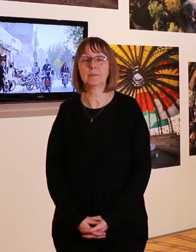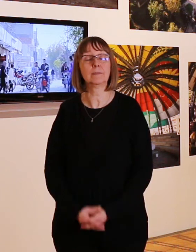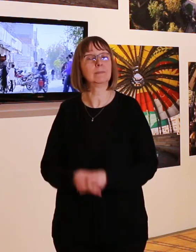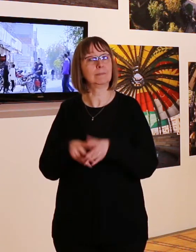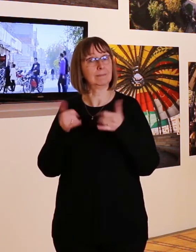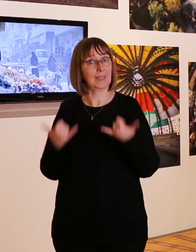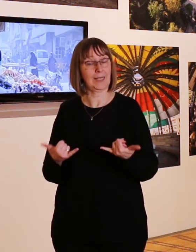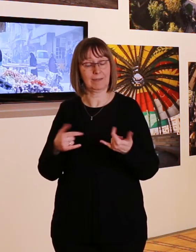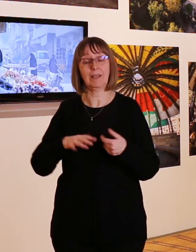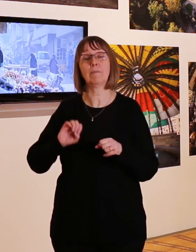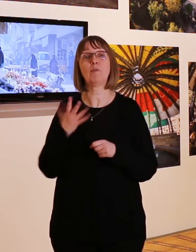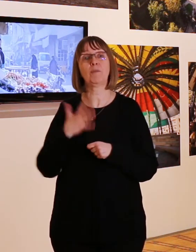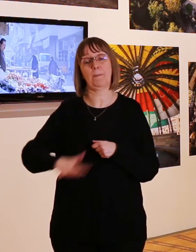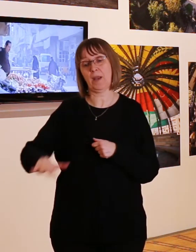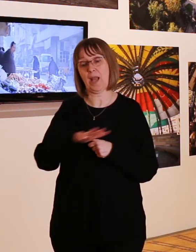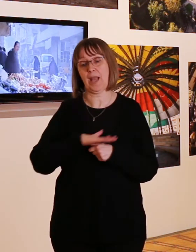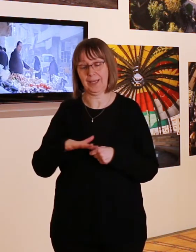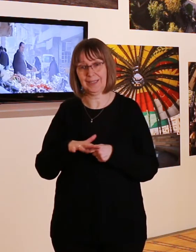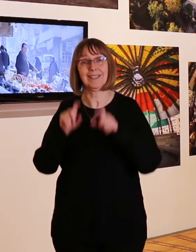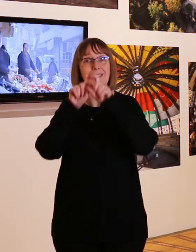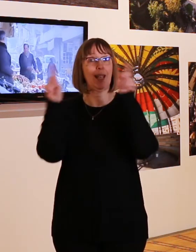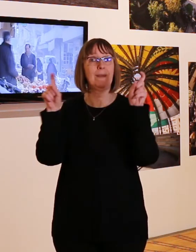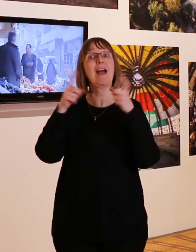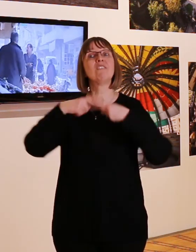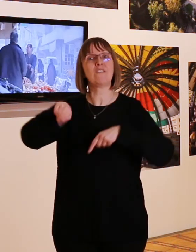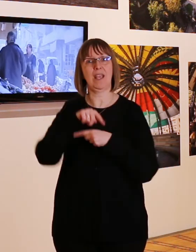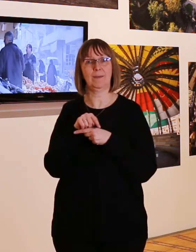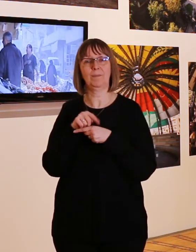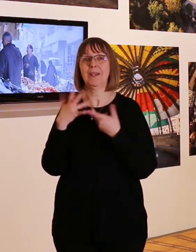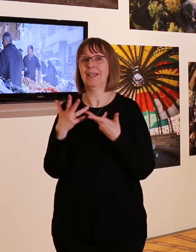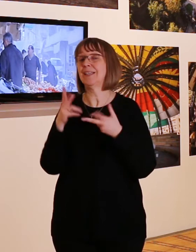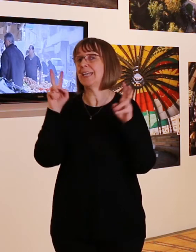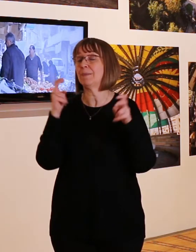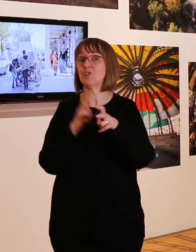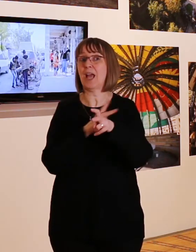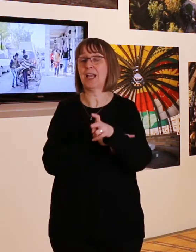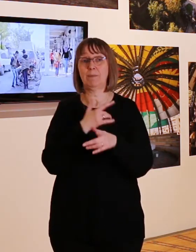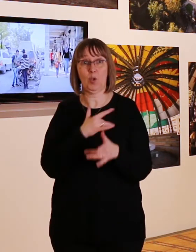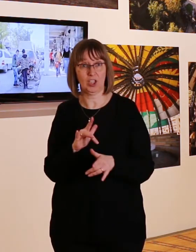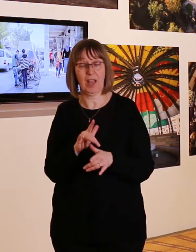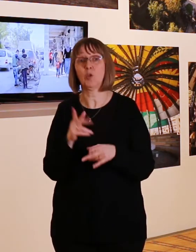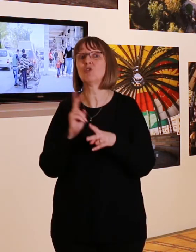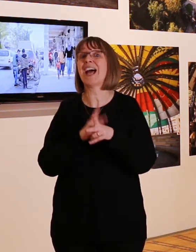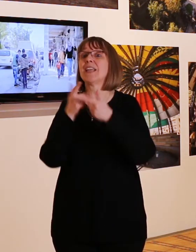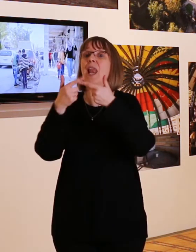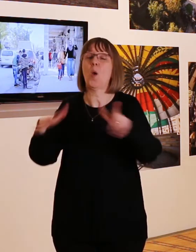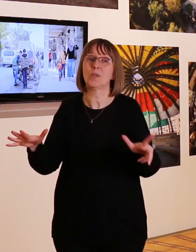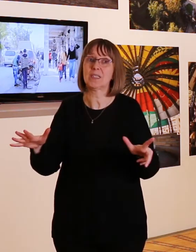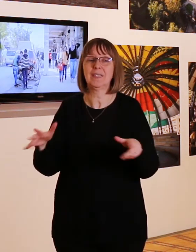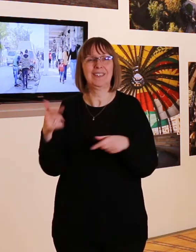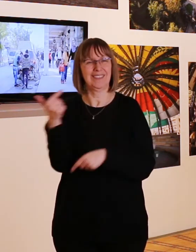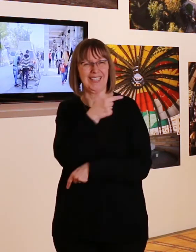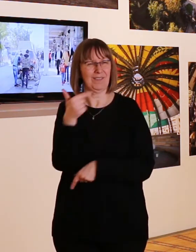Wir sind im fünften Bereich der Ausstellung Wir. Es geht um Staatsbürgerschaften und Staatenlosigkeit. Das sind